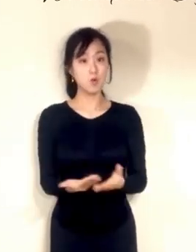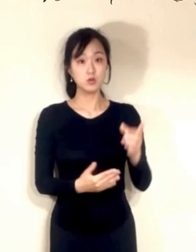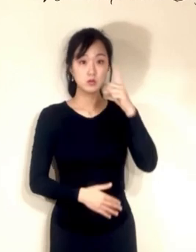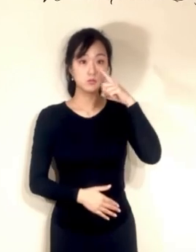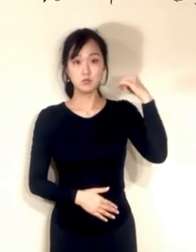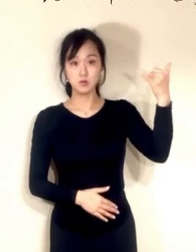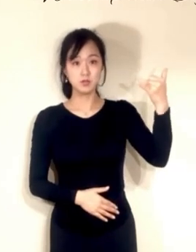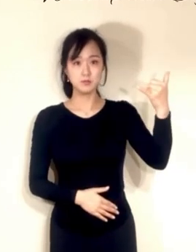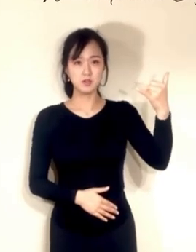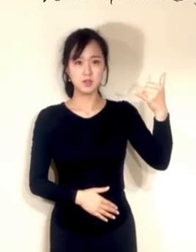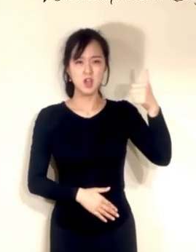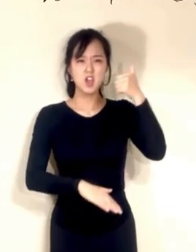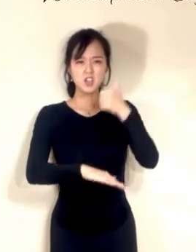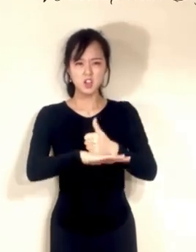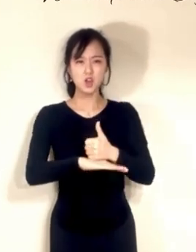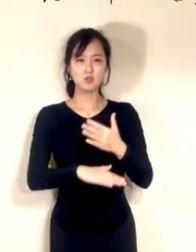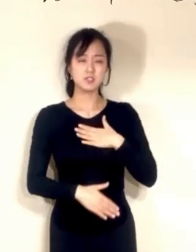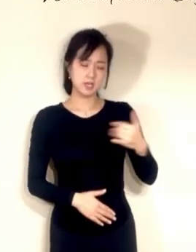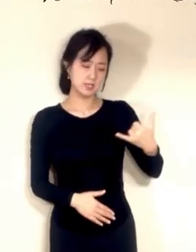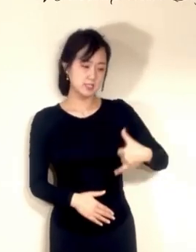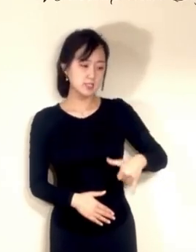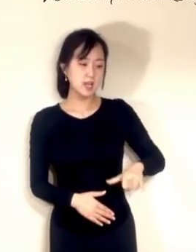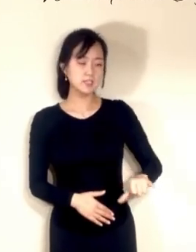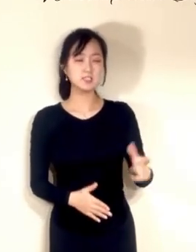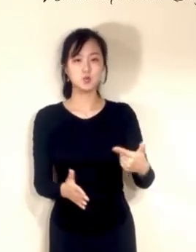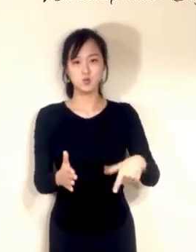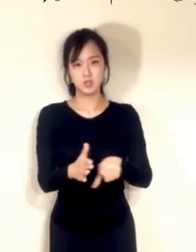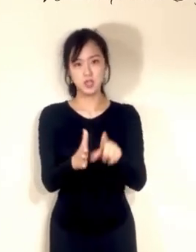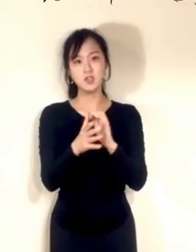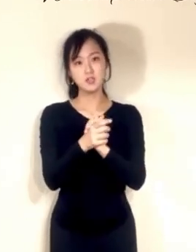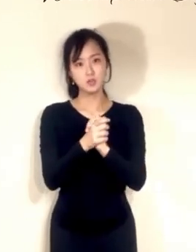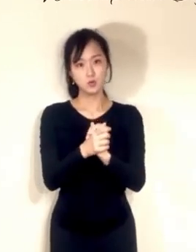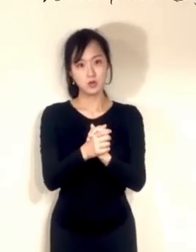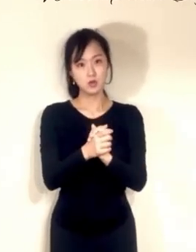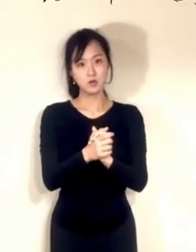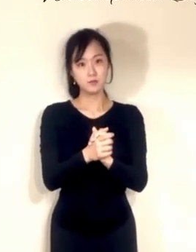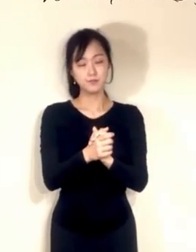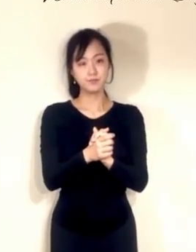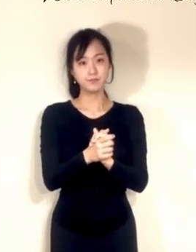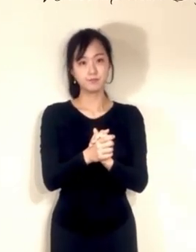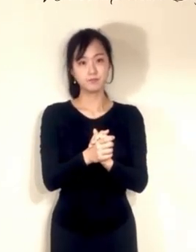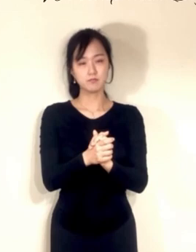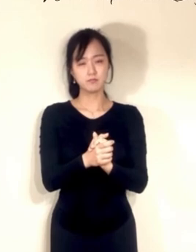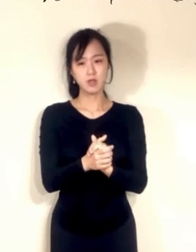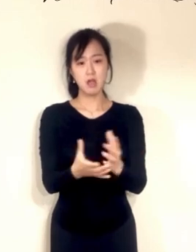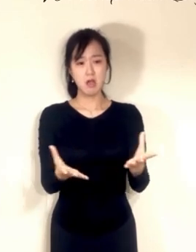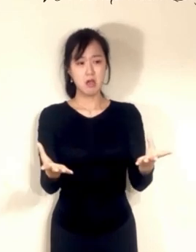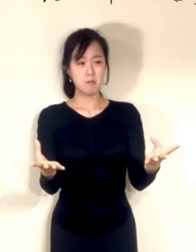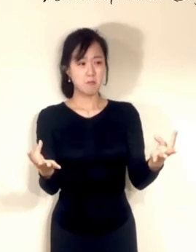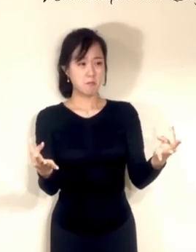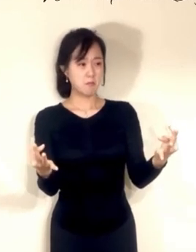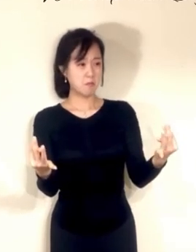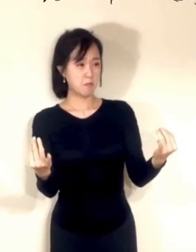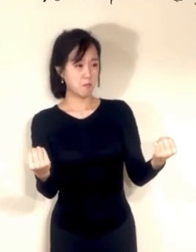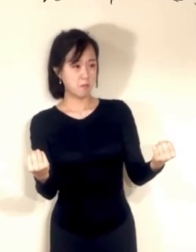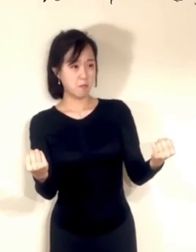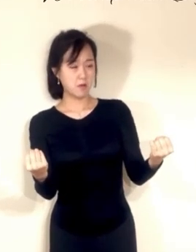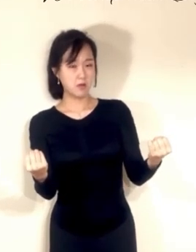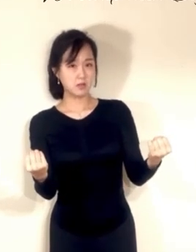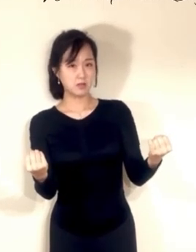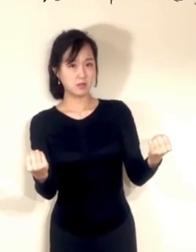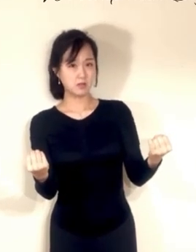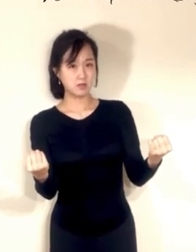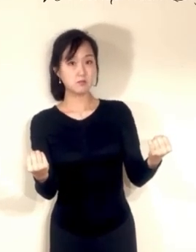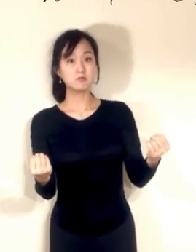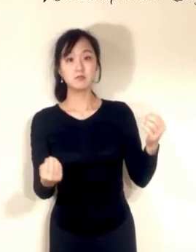모든 부모님들이 결국 자기 자식들을 위한 기도의 제목을 나누시더라고요. 되게 많을